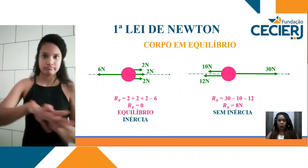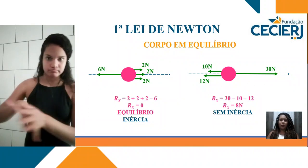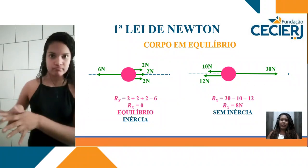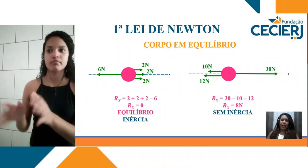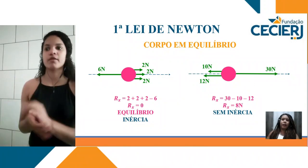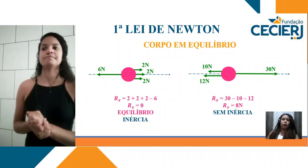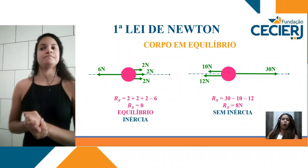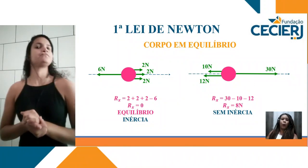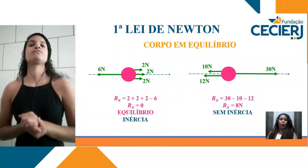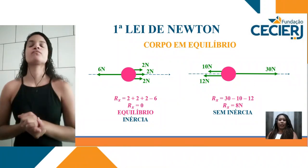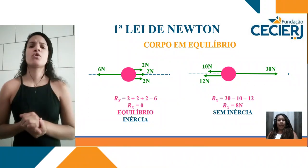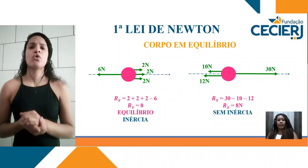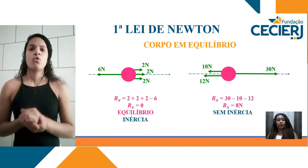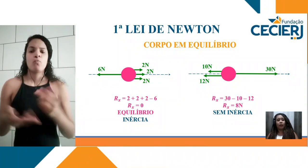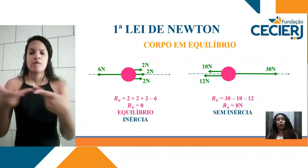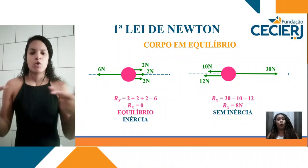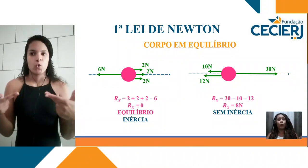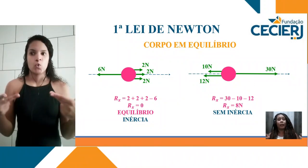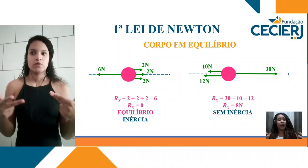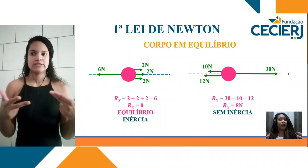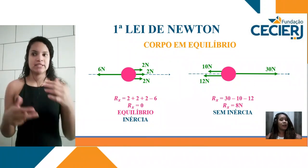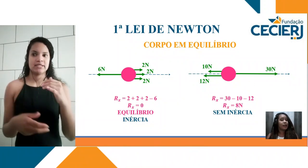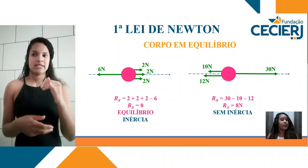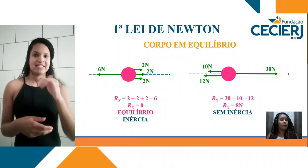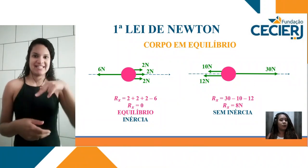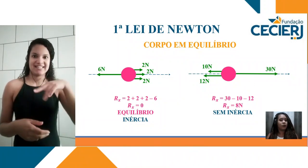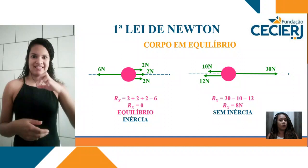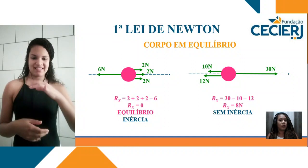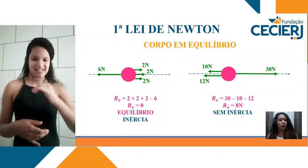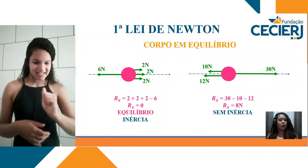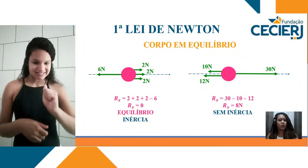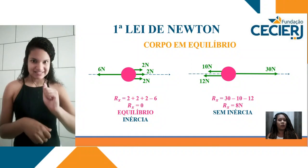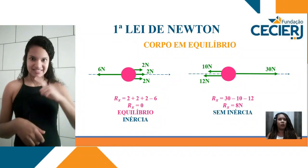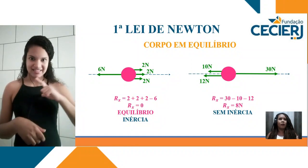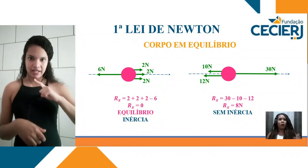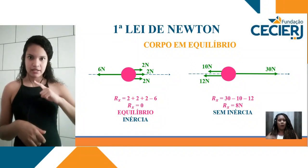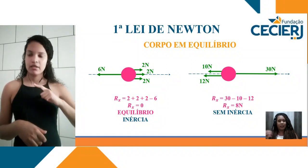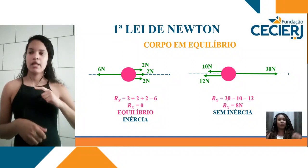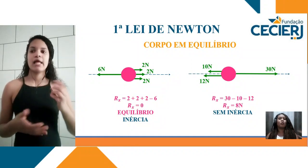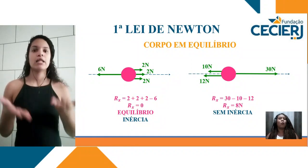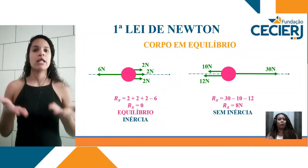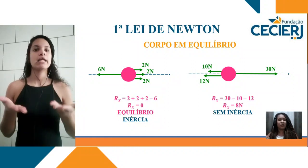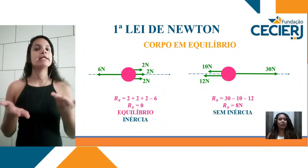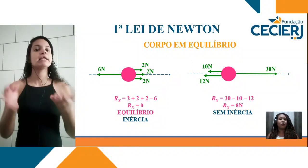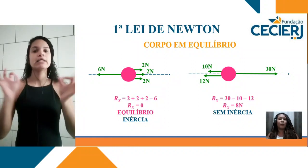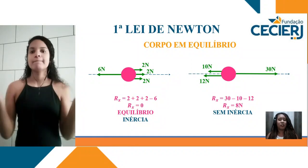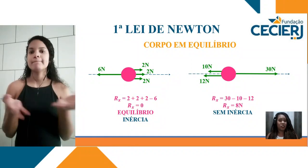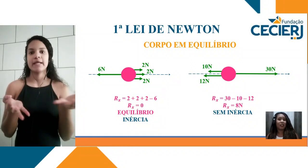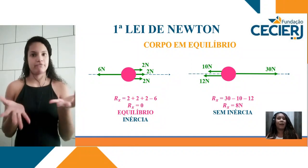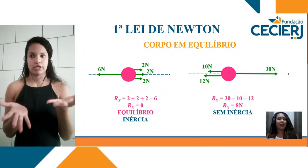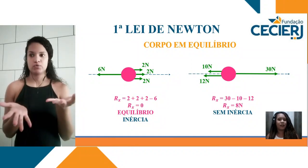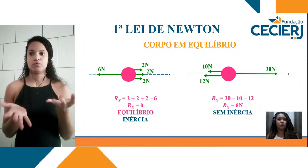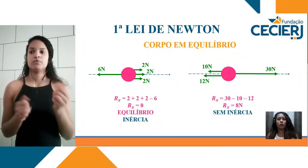Um corpo inerte, um corpo com inércia, é um corpo que está em equilíbrio. E como a gente começam as contas aqui, como é que a